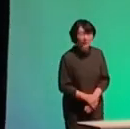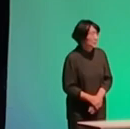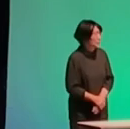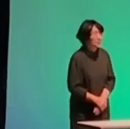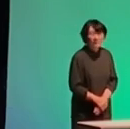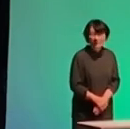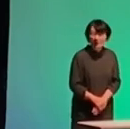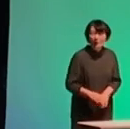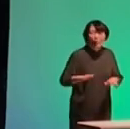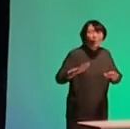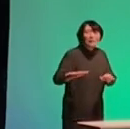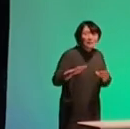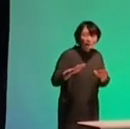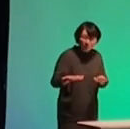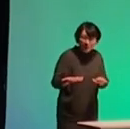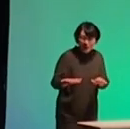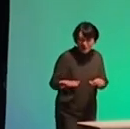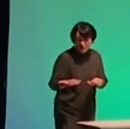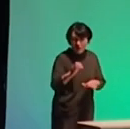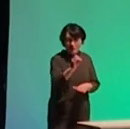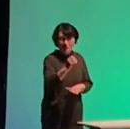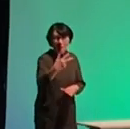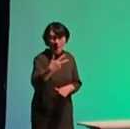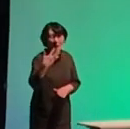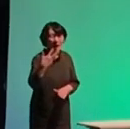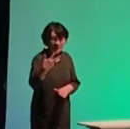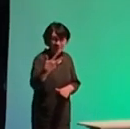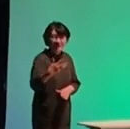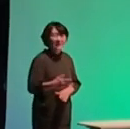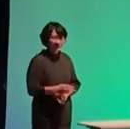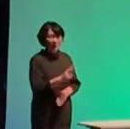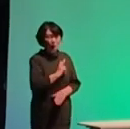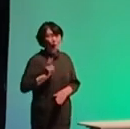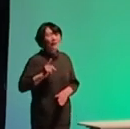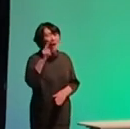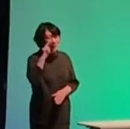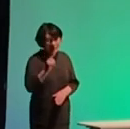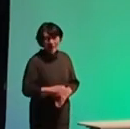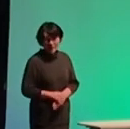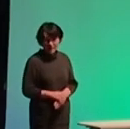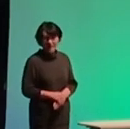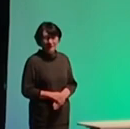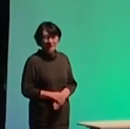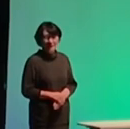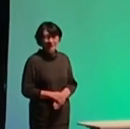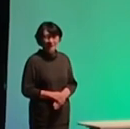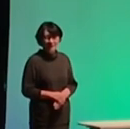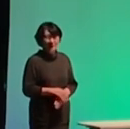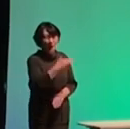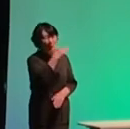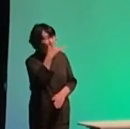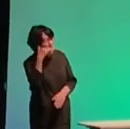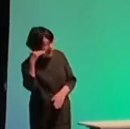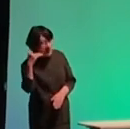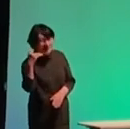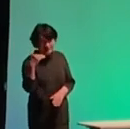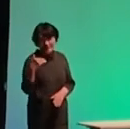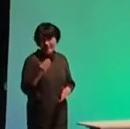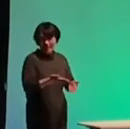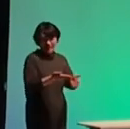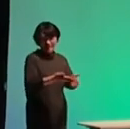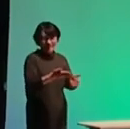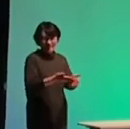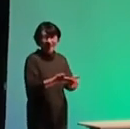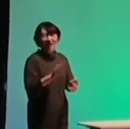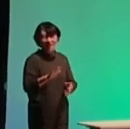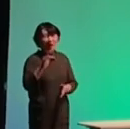はい、本日はこの078の2日目ですね、大変素晴らしいセッションになったと思います。お忙